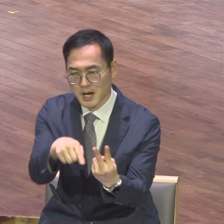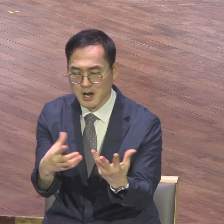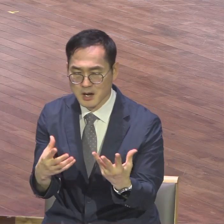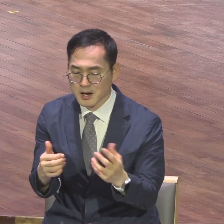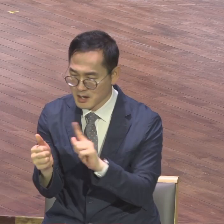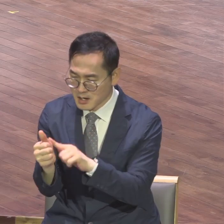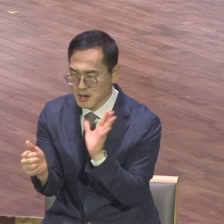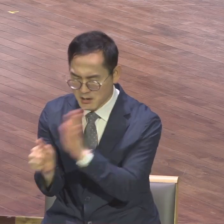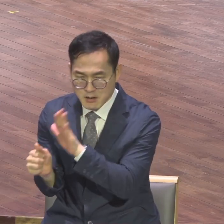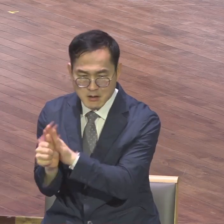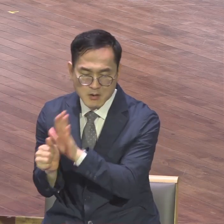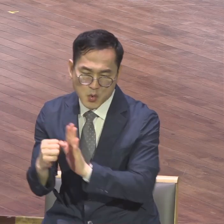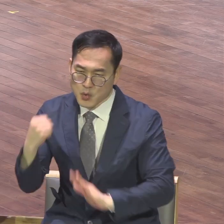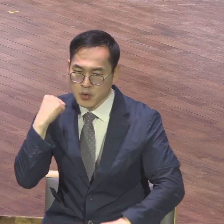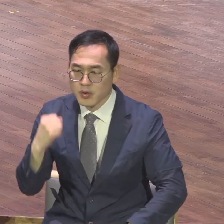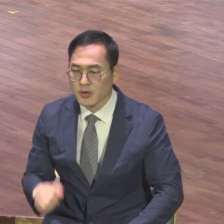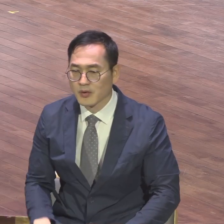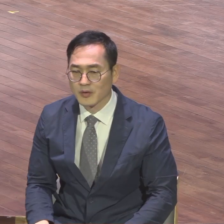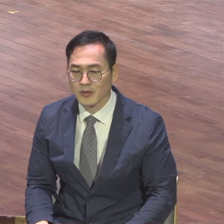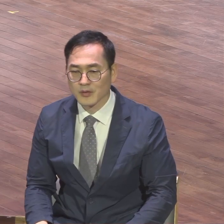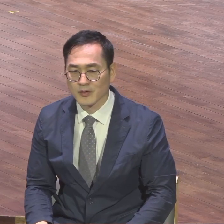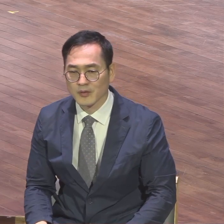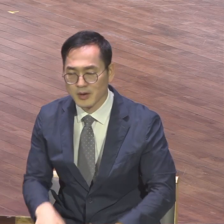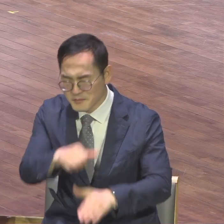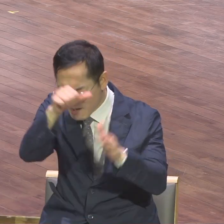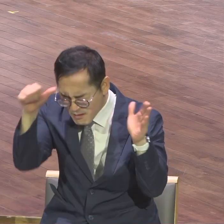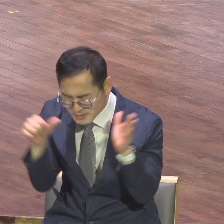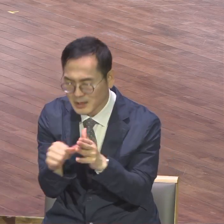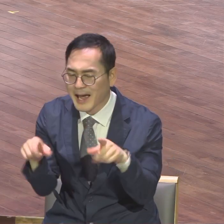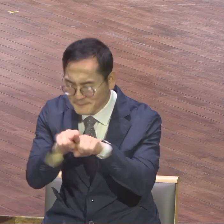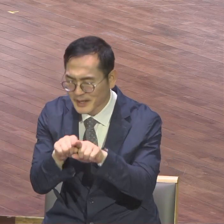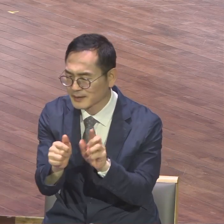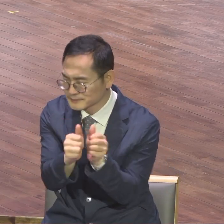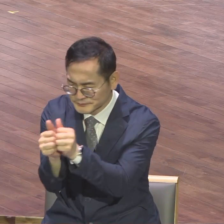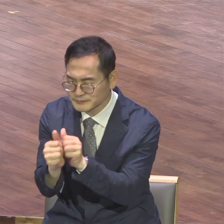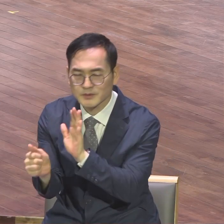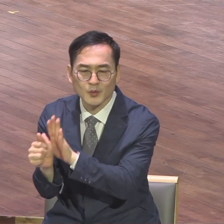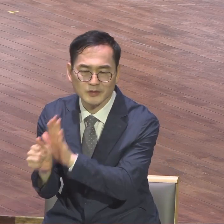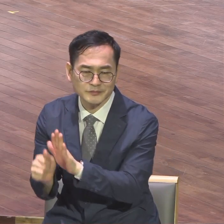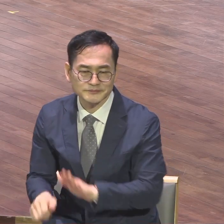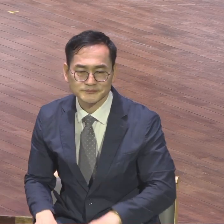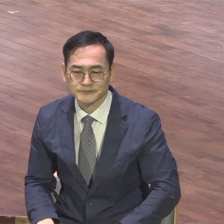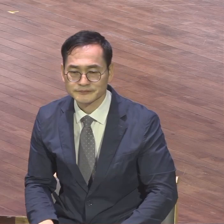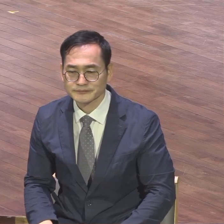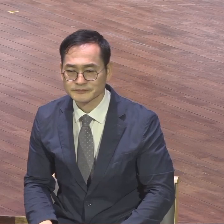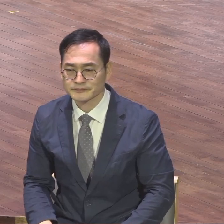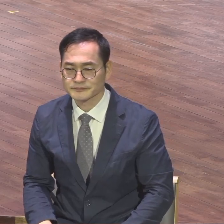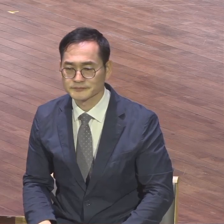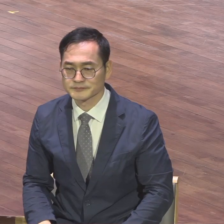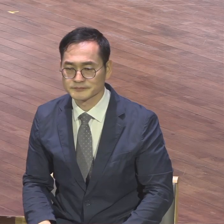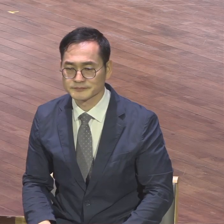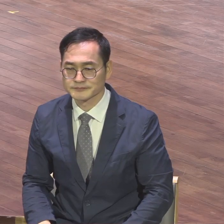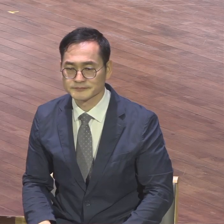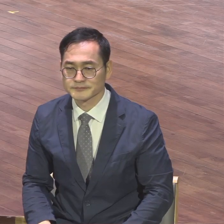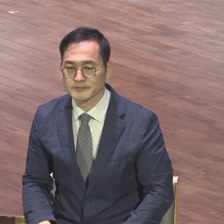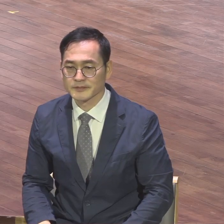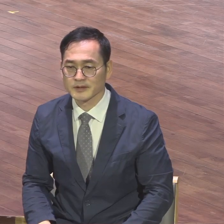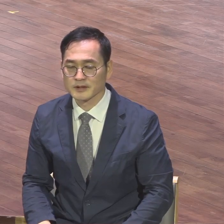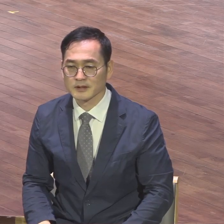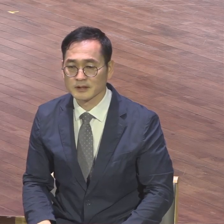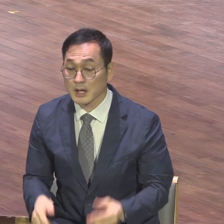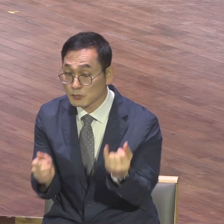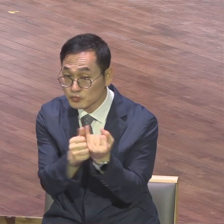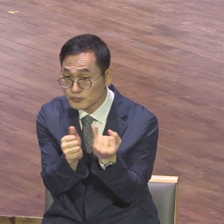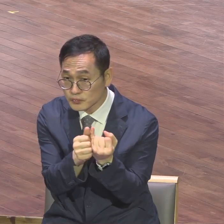가장 중요한 평생 동역자였어. 이것이 가능했던 이유가 있어요. 이